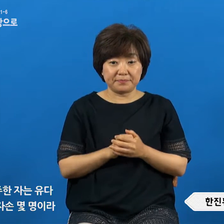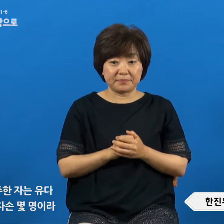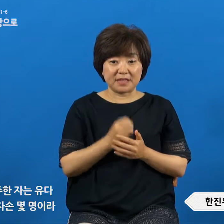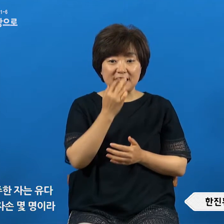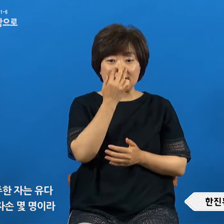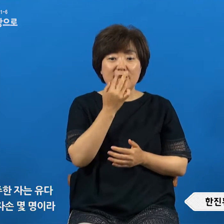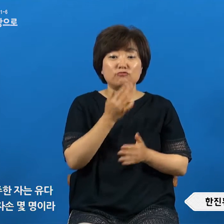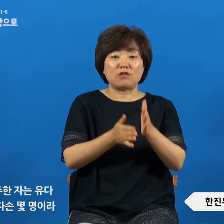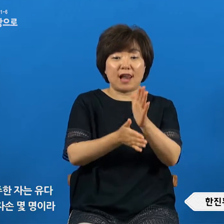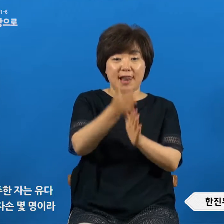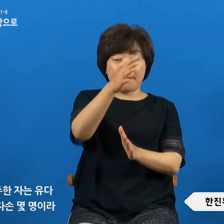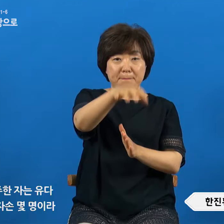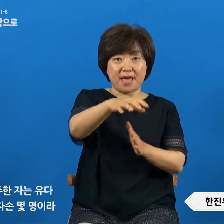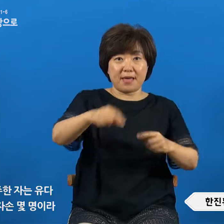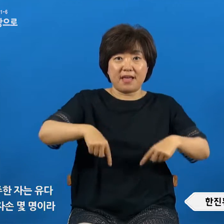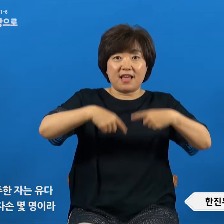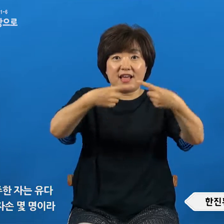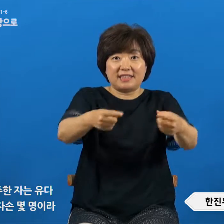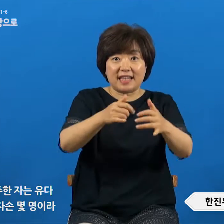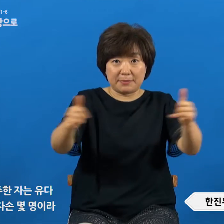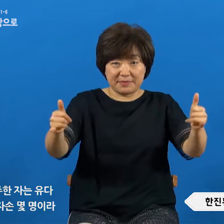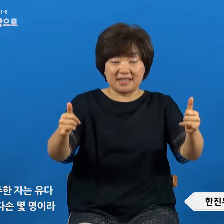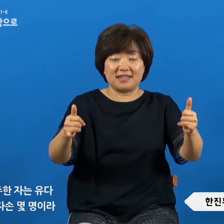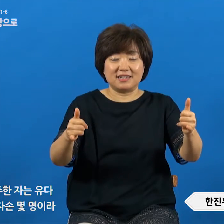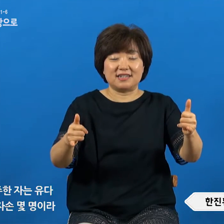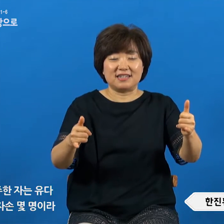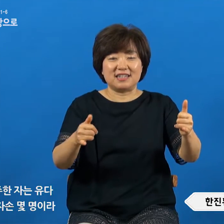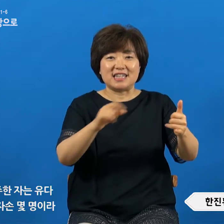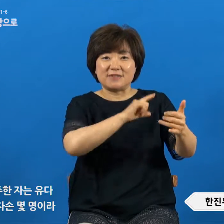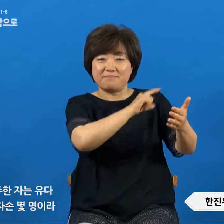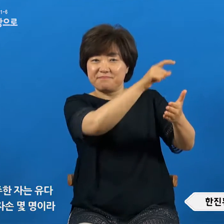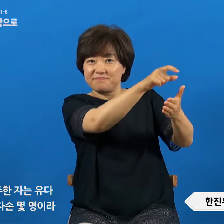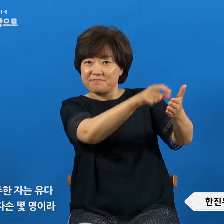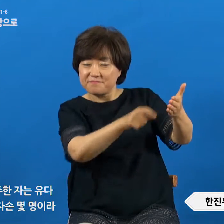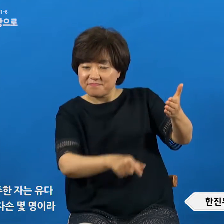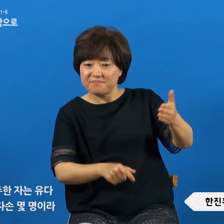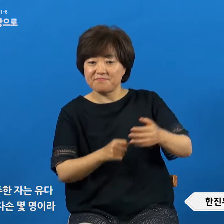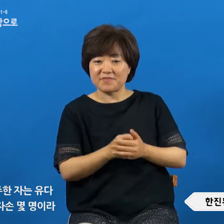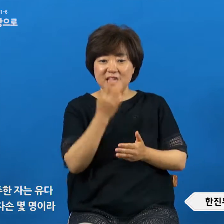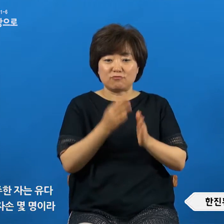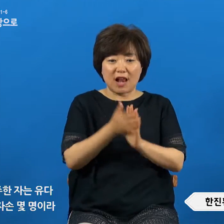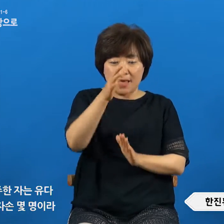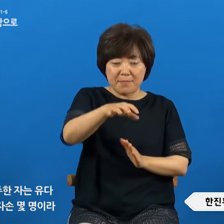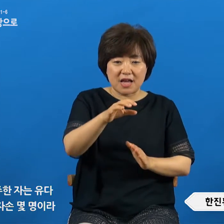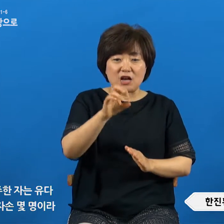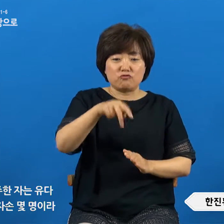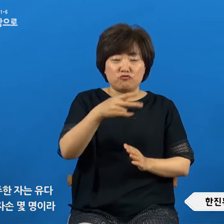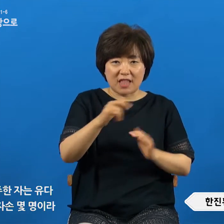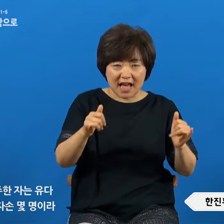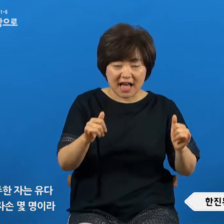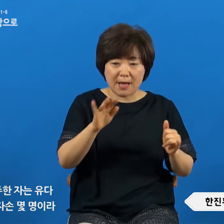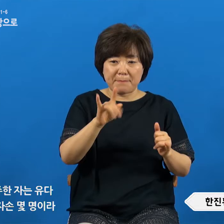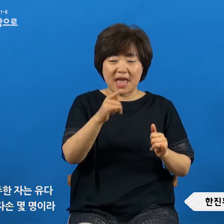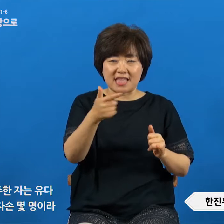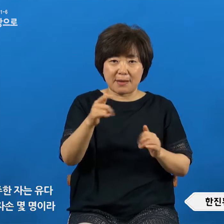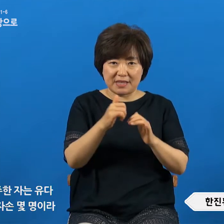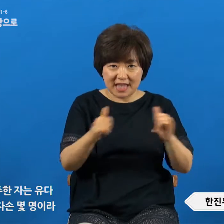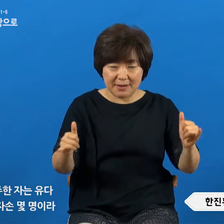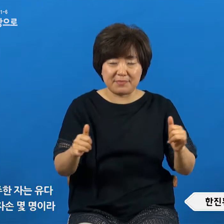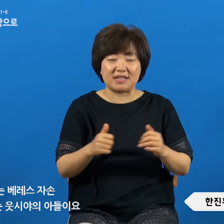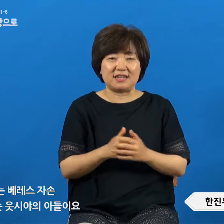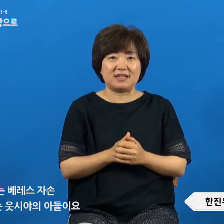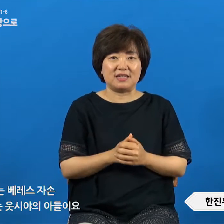사람들 명단이 쭉 소개되고 있습니다. 4절 보면 예루살렘에 거주한 자는 유다 자손과 베냐민 자손